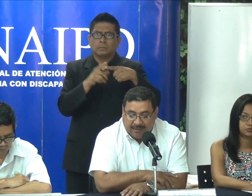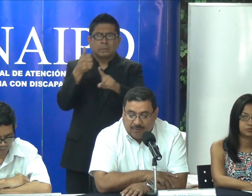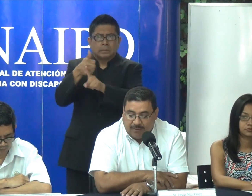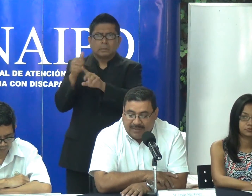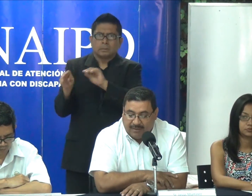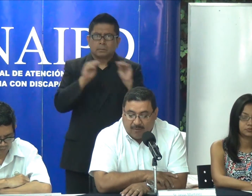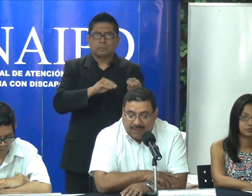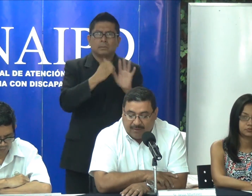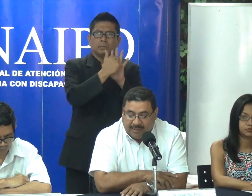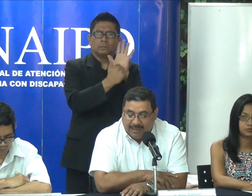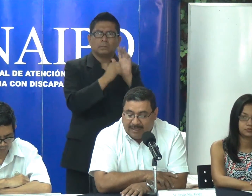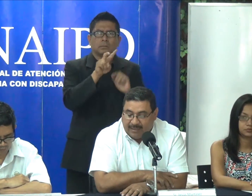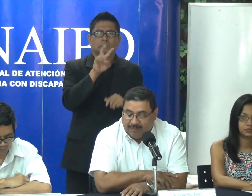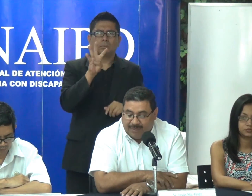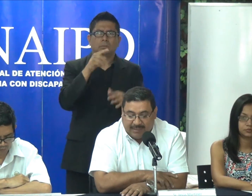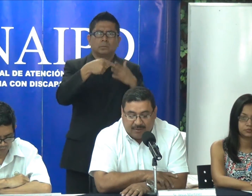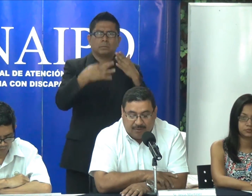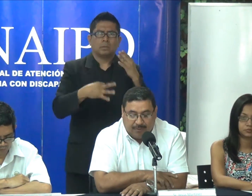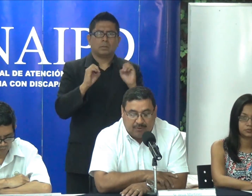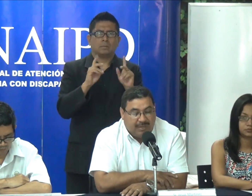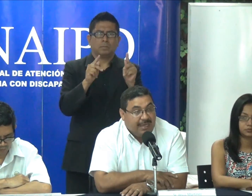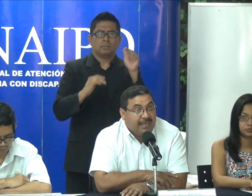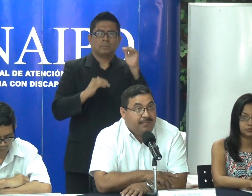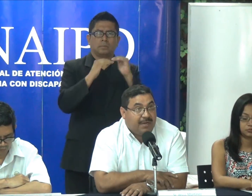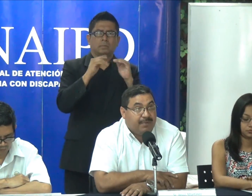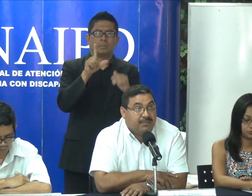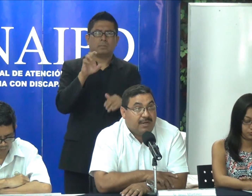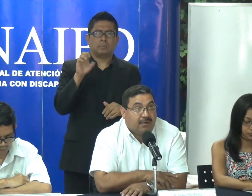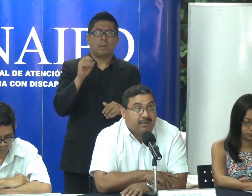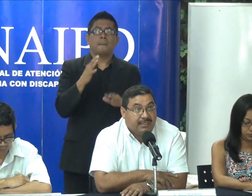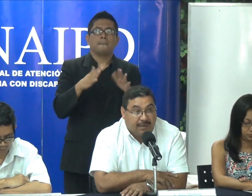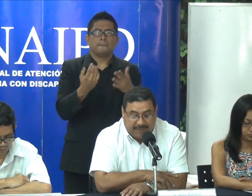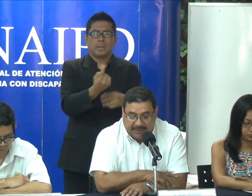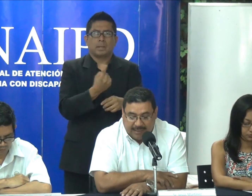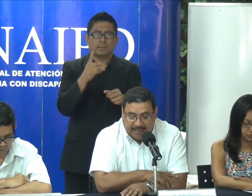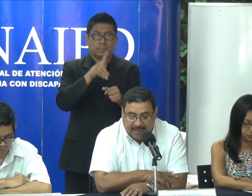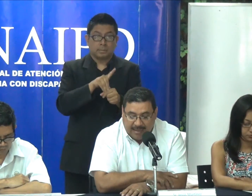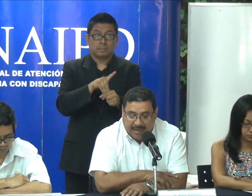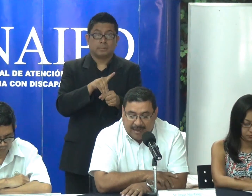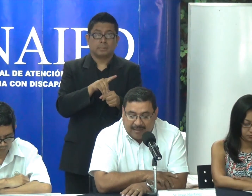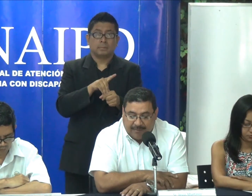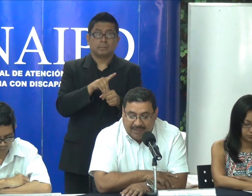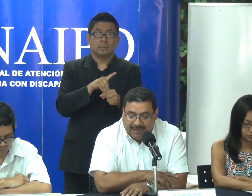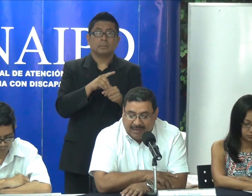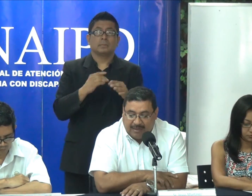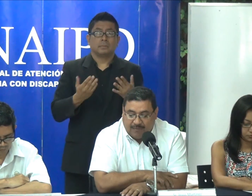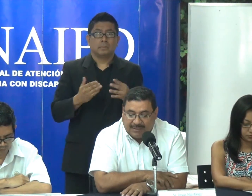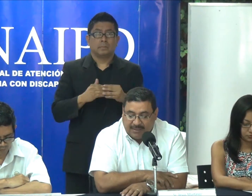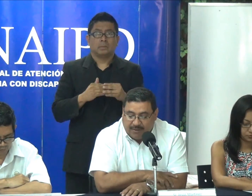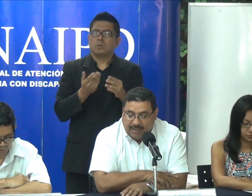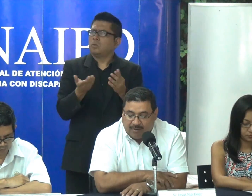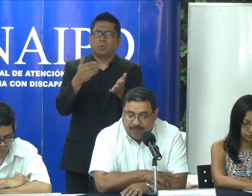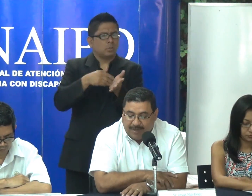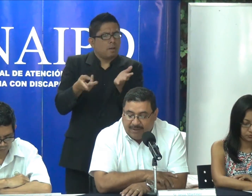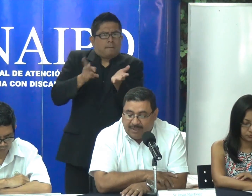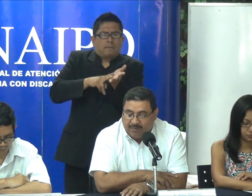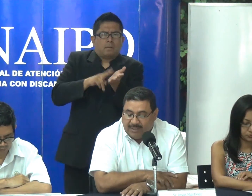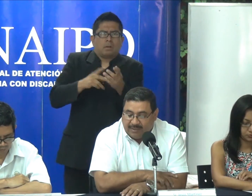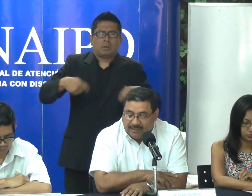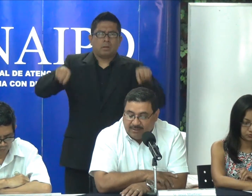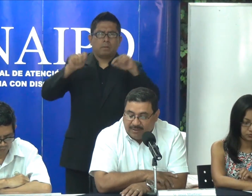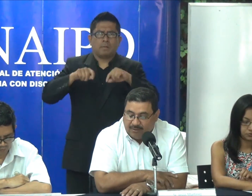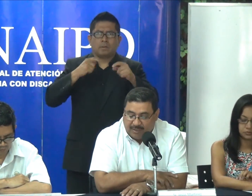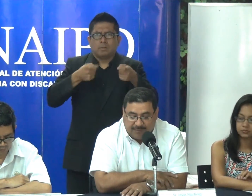al artículo 24 de la Ley de Equiparación de Oportunidades para Personas con Discapacidad a través de la renovación del convenio